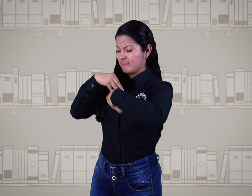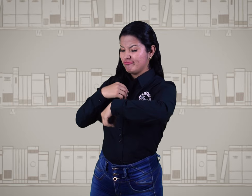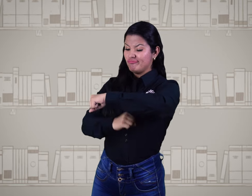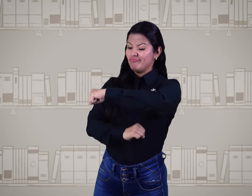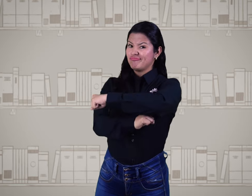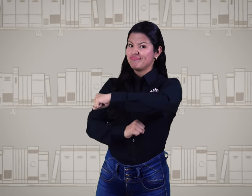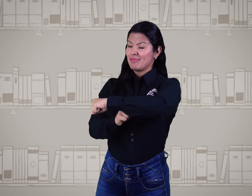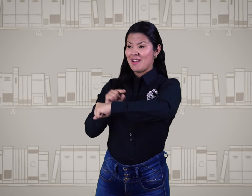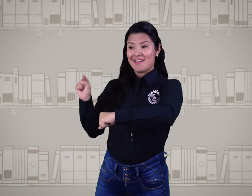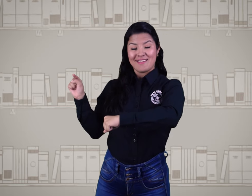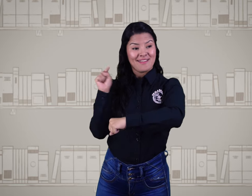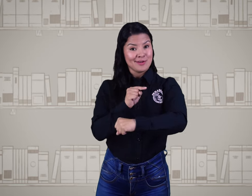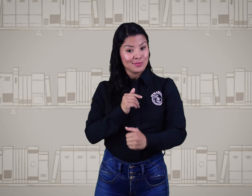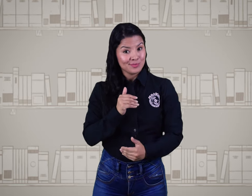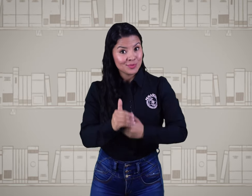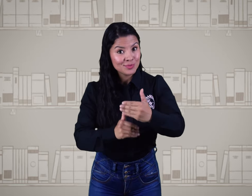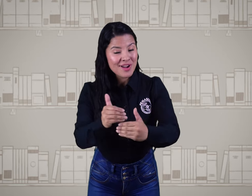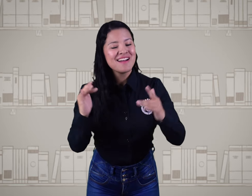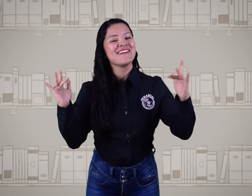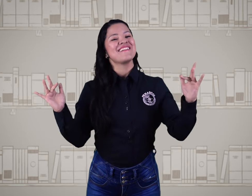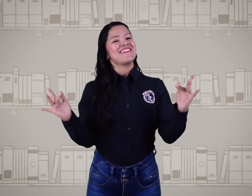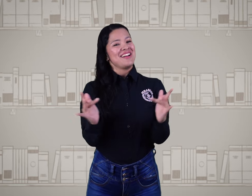con docentes capacitados,